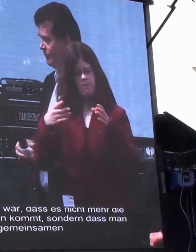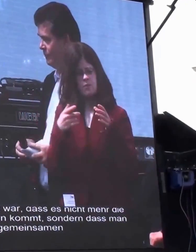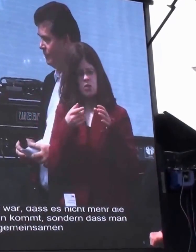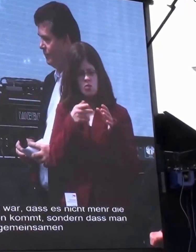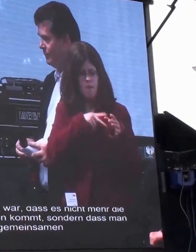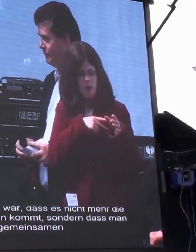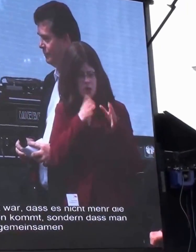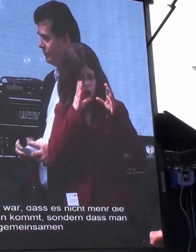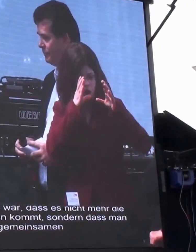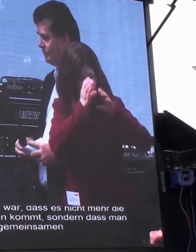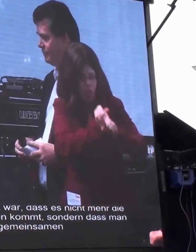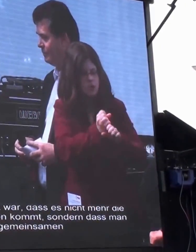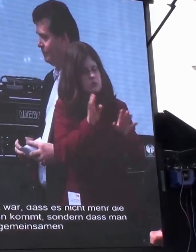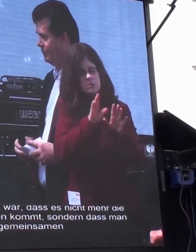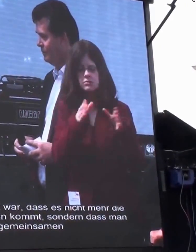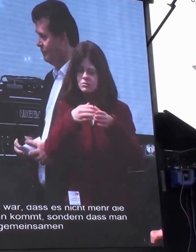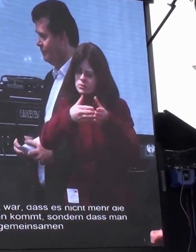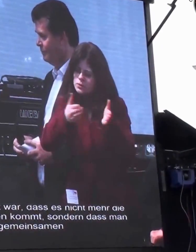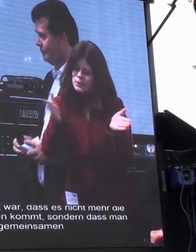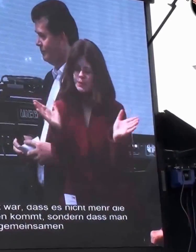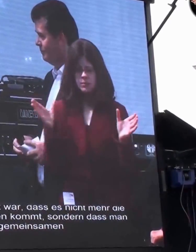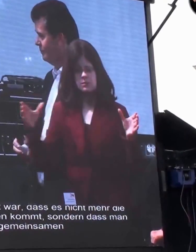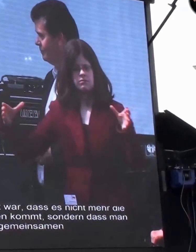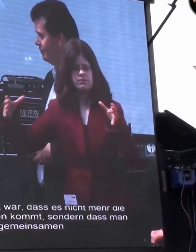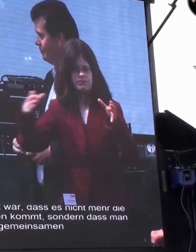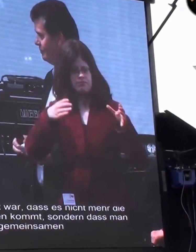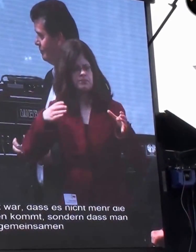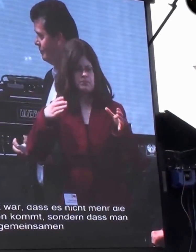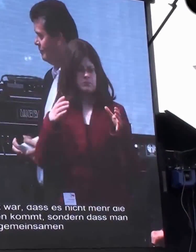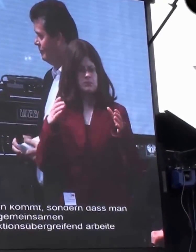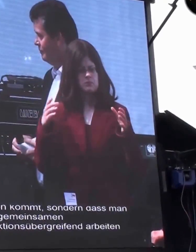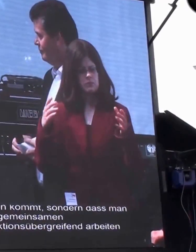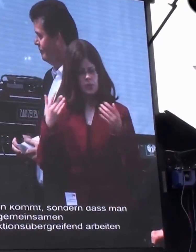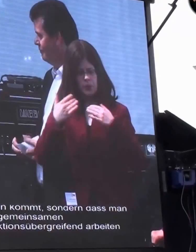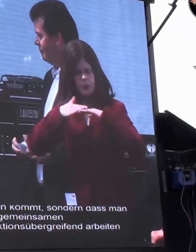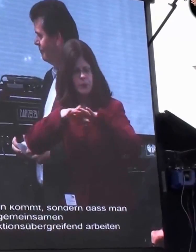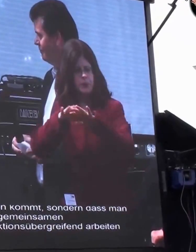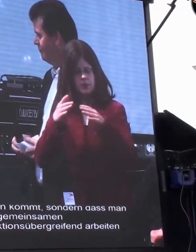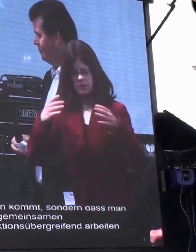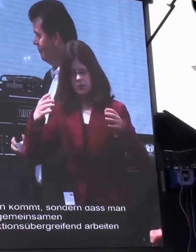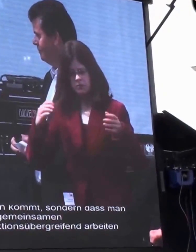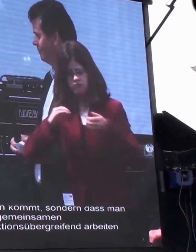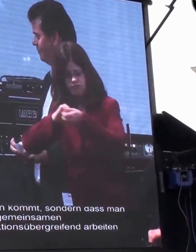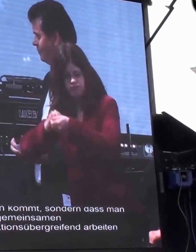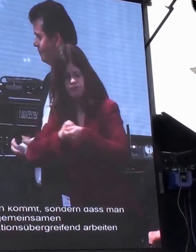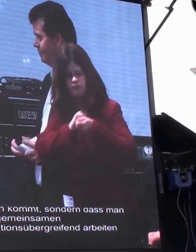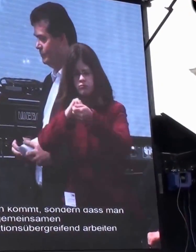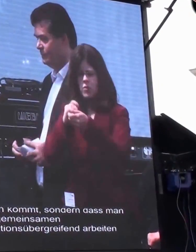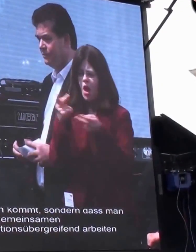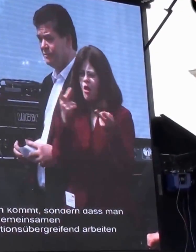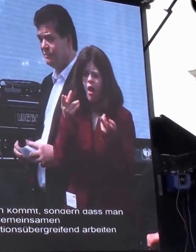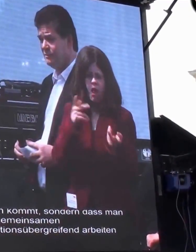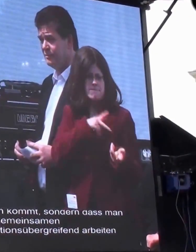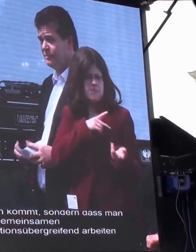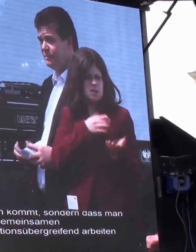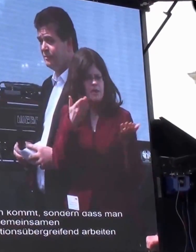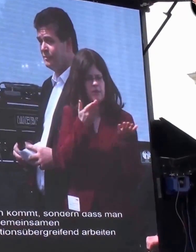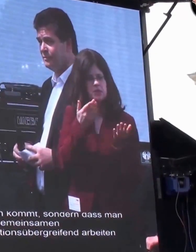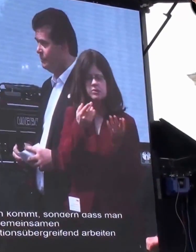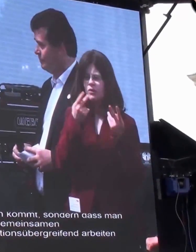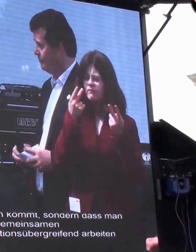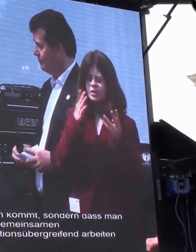wollen, dass man endlich diesen Weg geht, dass es eben weg von der Partei ist und da sagt und dass man auch